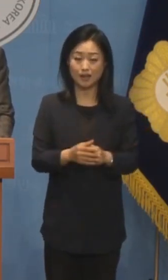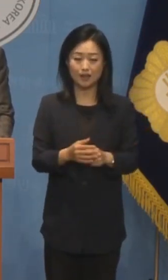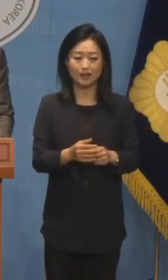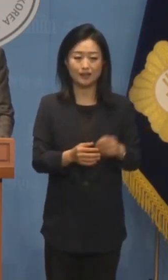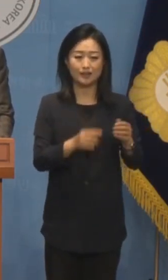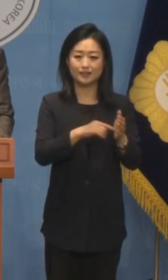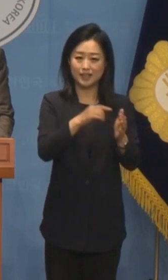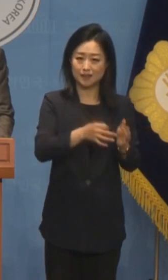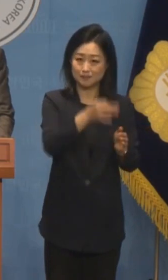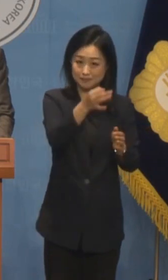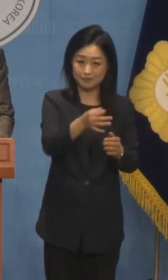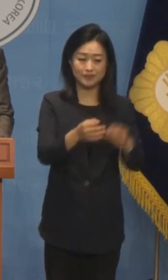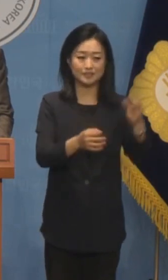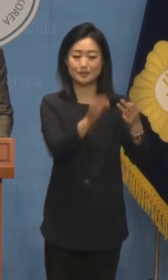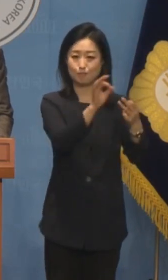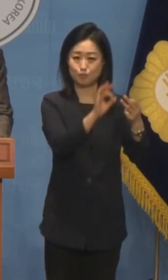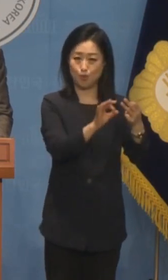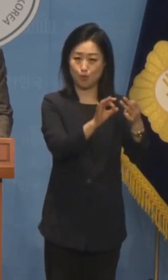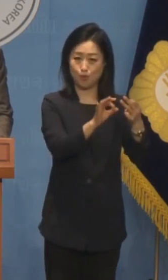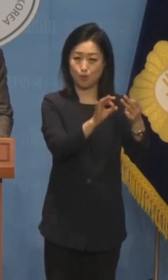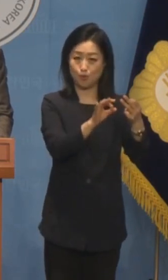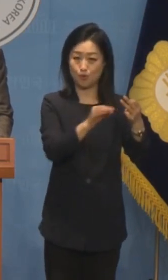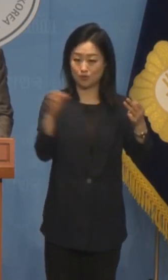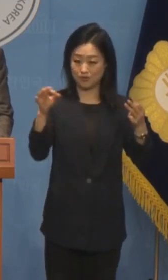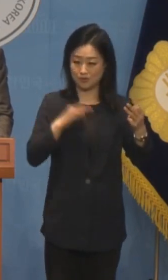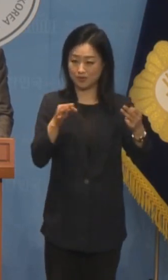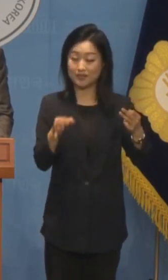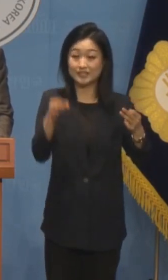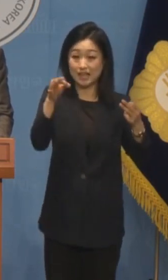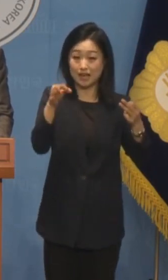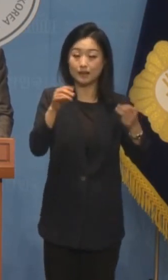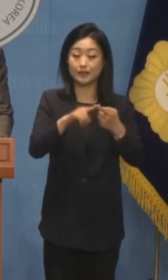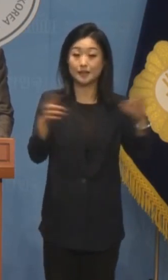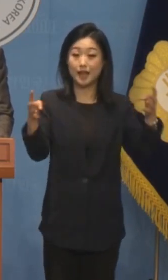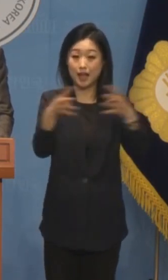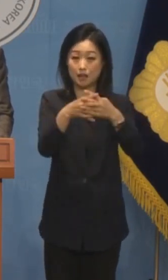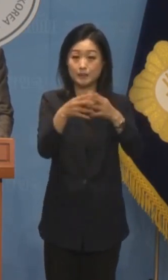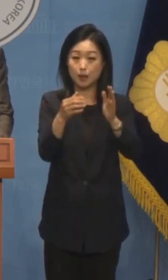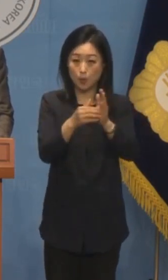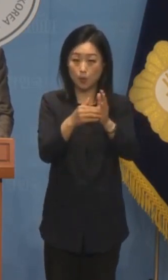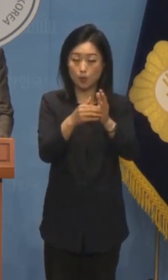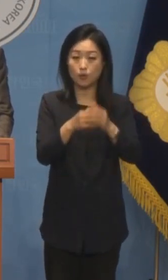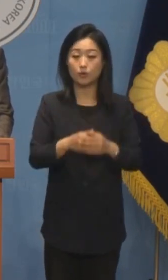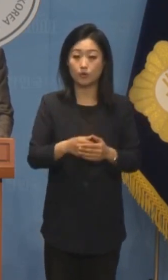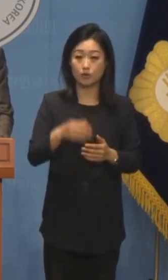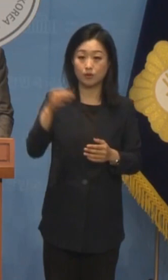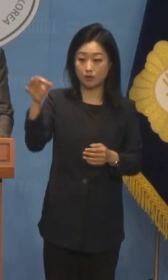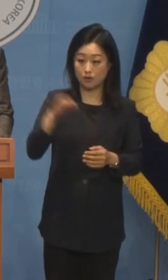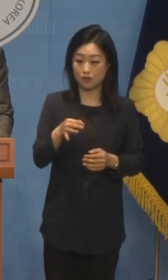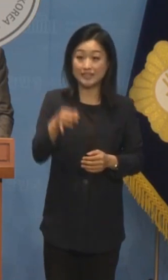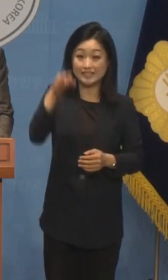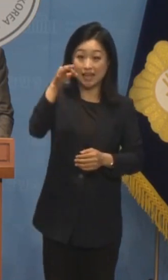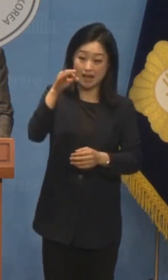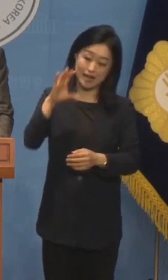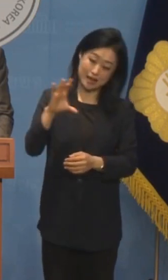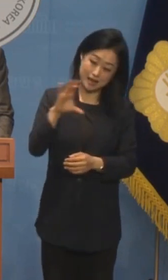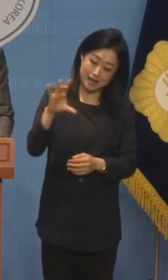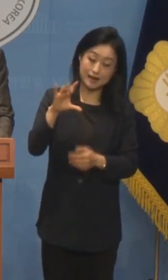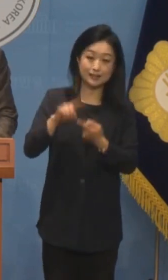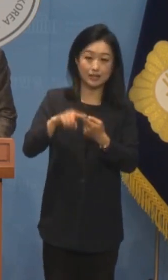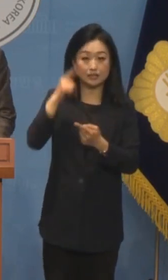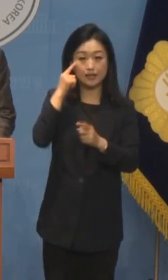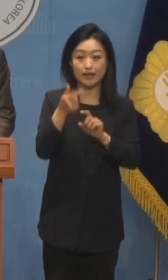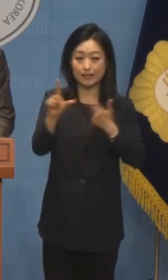13%로 인상하는 안과 소득대체율 인상하는 것에 대해서는 합의를 했고 소득대체율 인상폭에 대해서 약간의 의견차가 있을